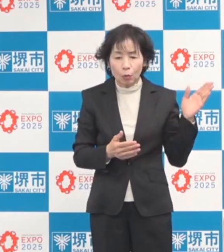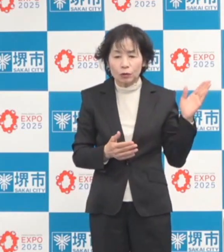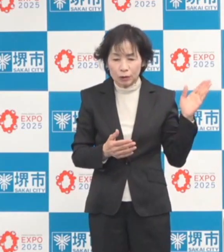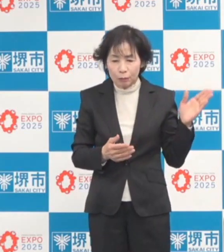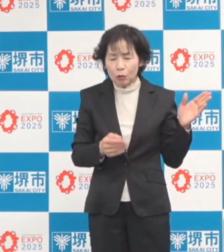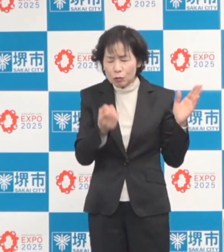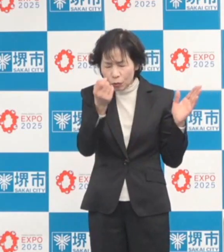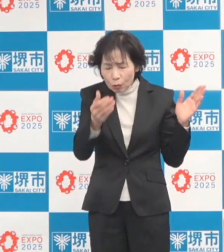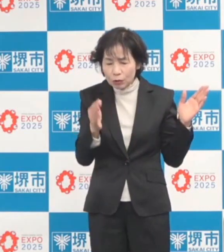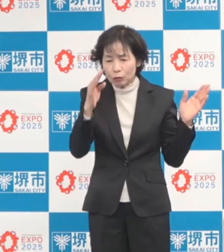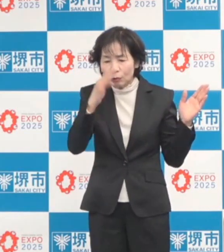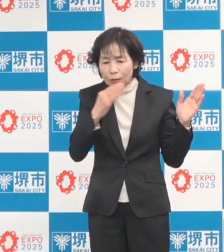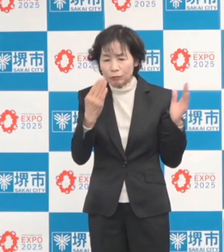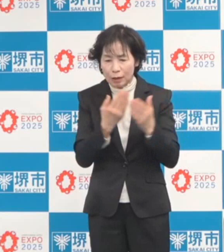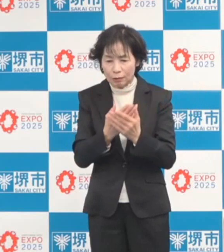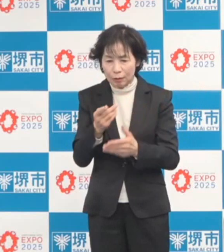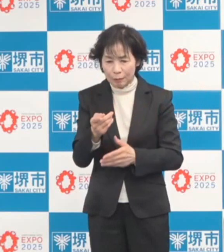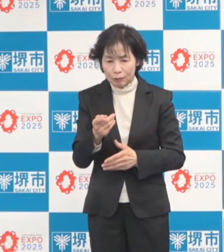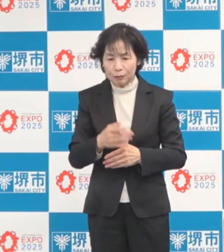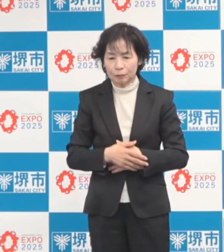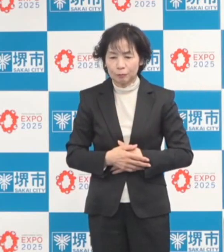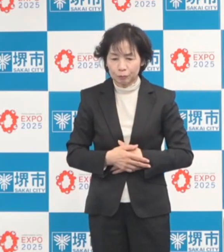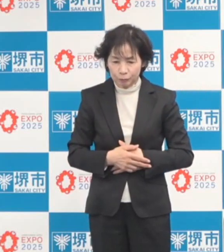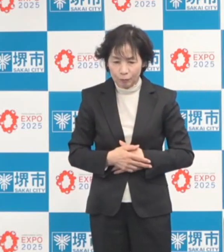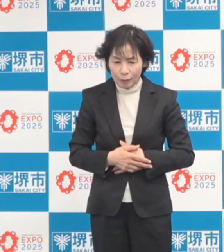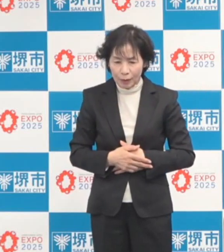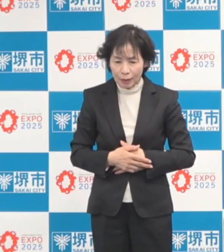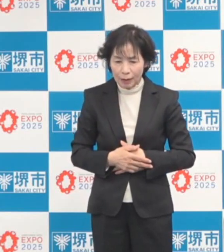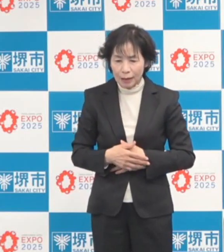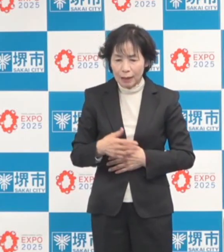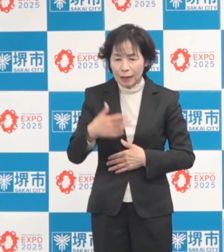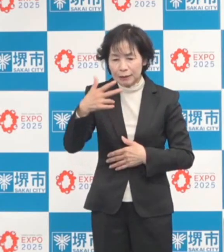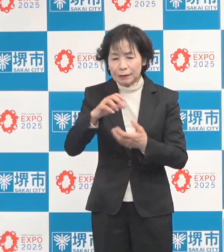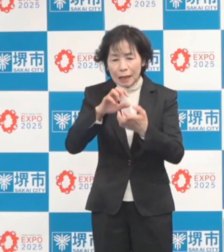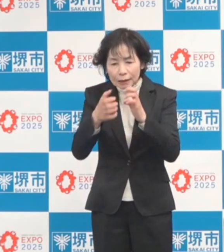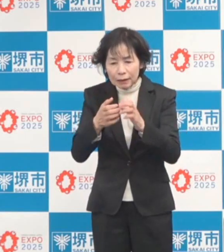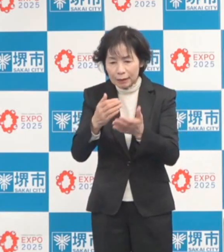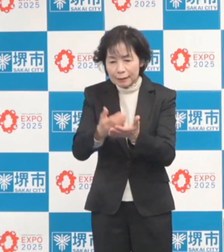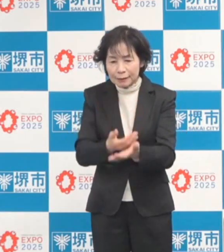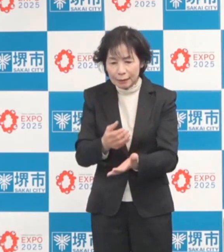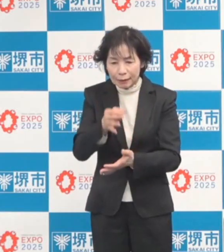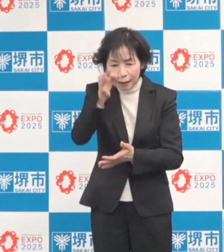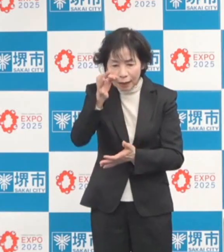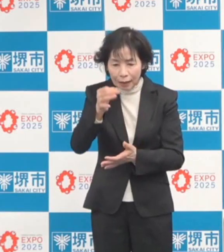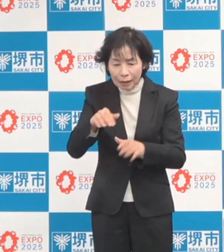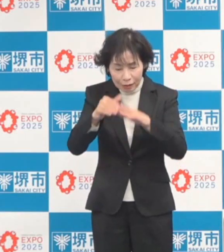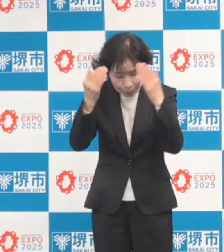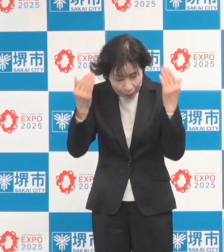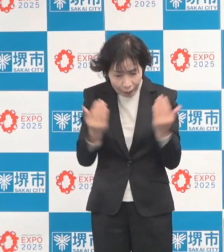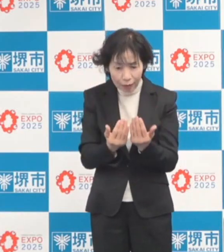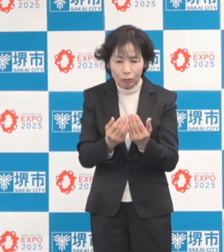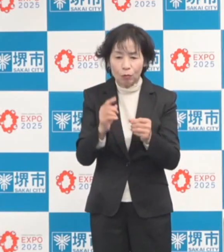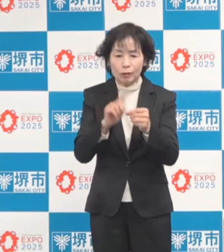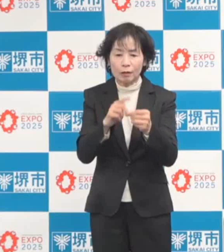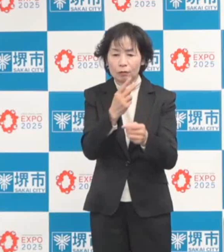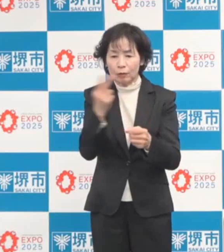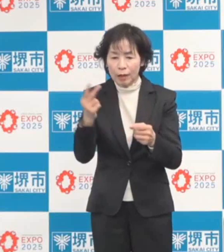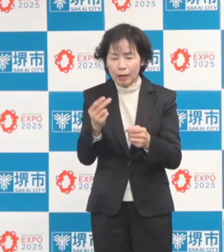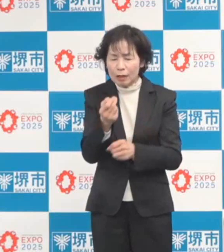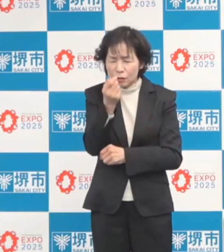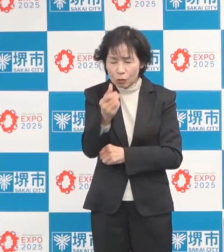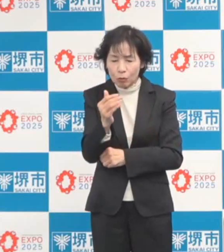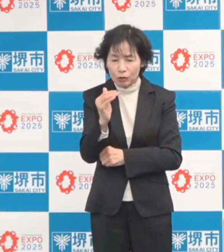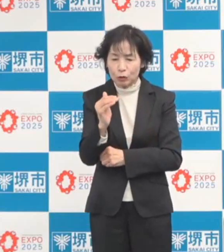化をしております。資材残高がすべての年度において、やや増え